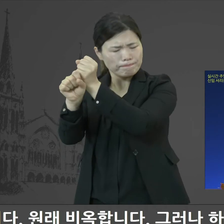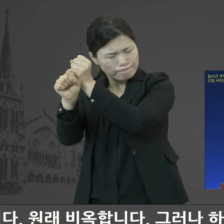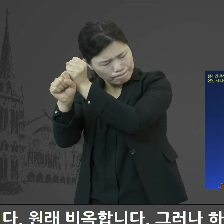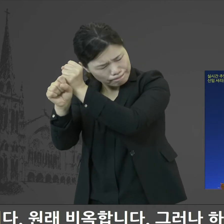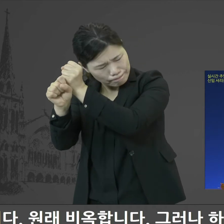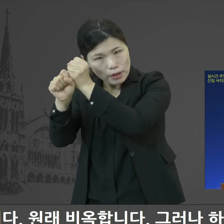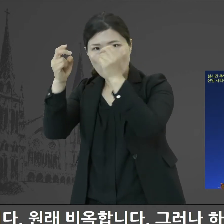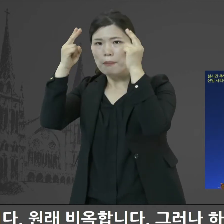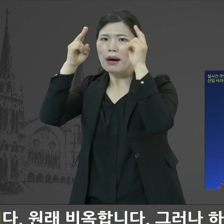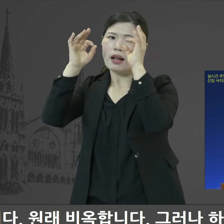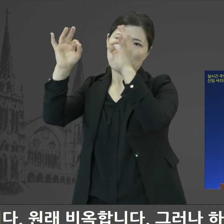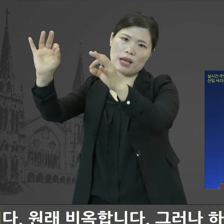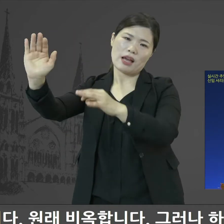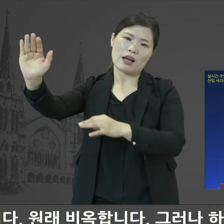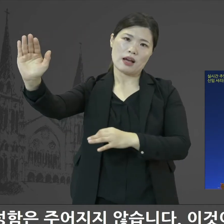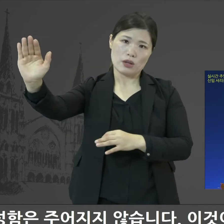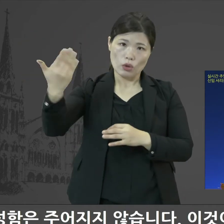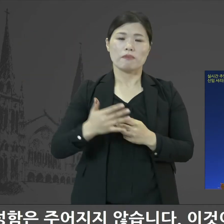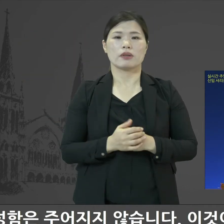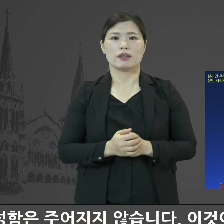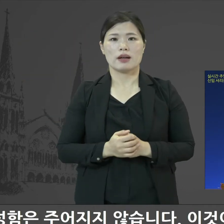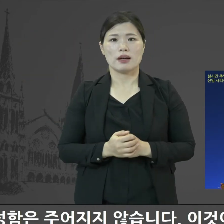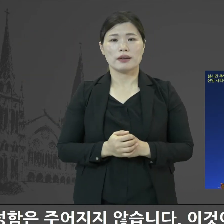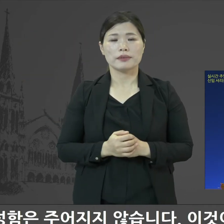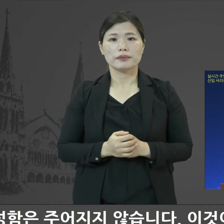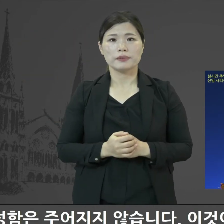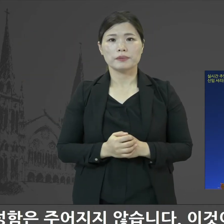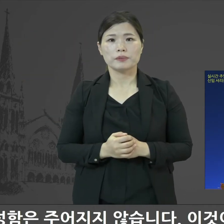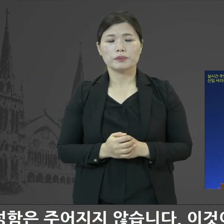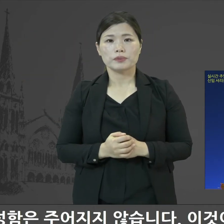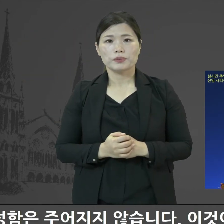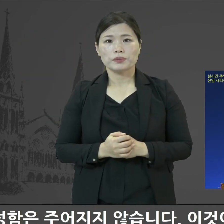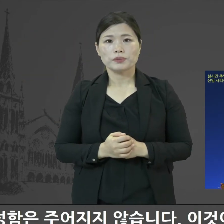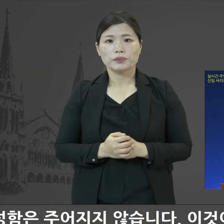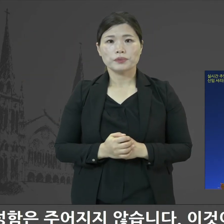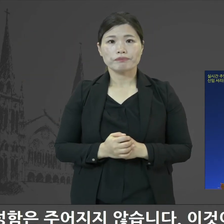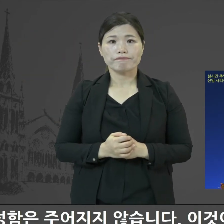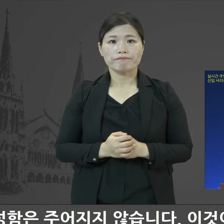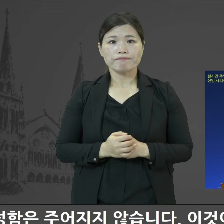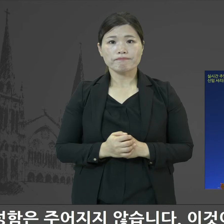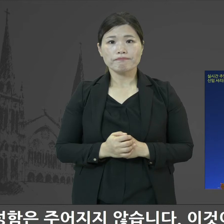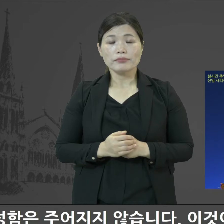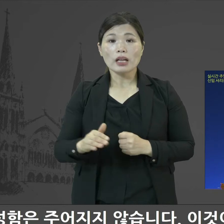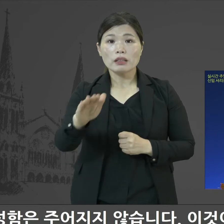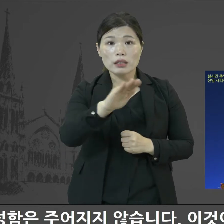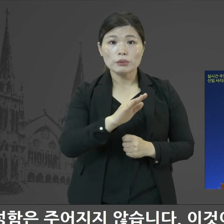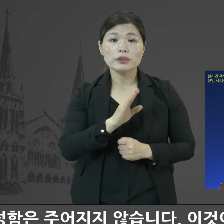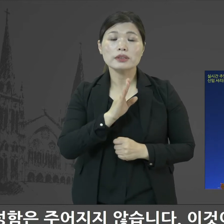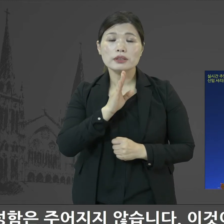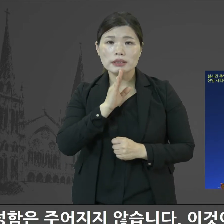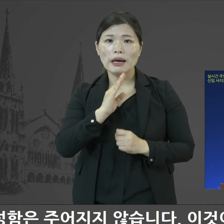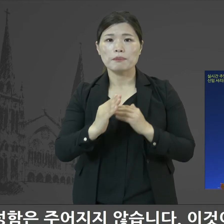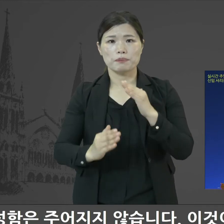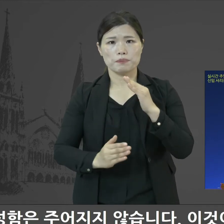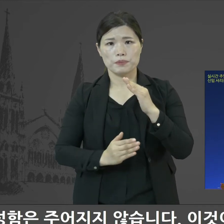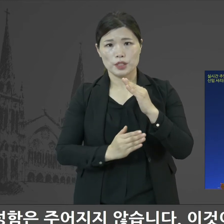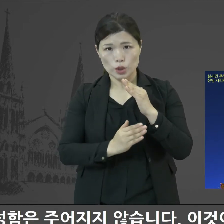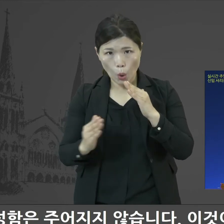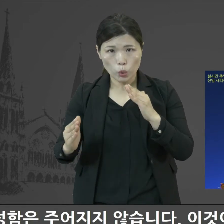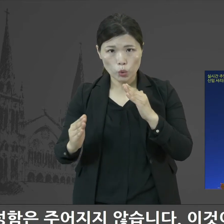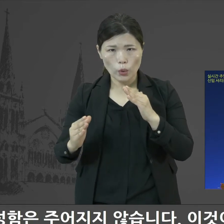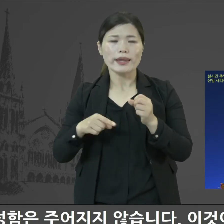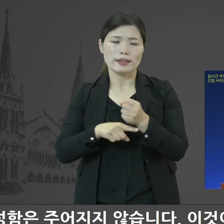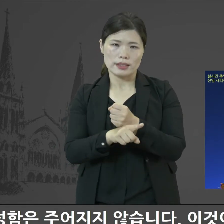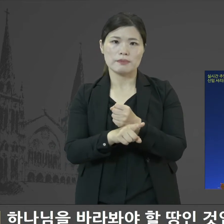바라봐야 할 땅, 이 땅이 바로 하나님의 나라인 것이죠. 여러분, 참 성도가 된다는 것이 바로 이런